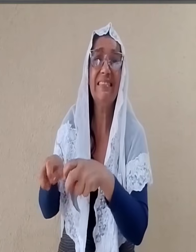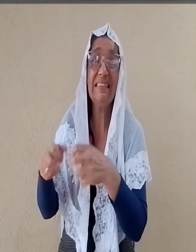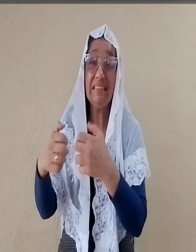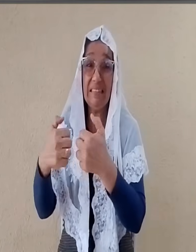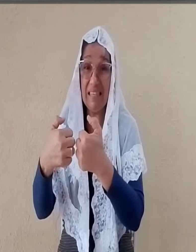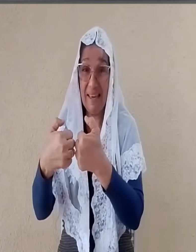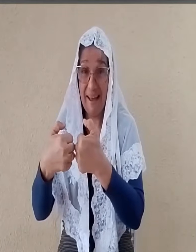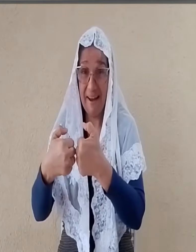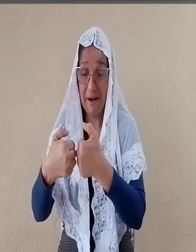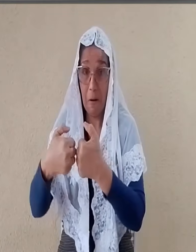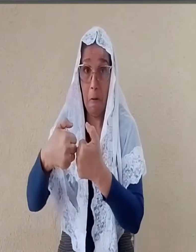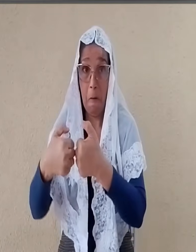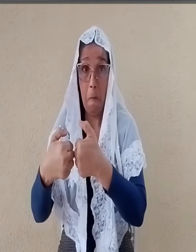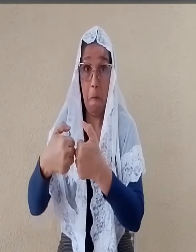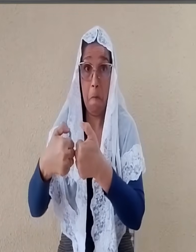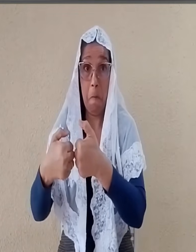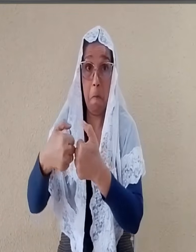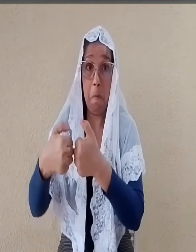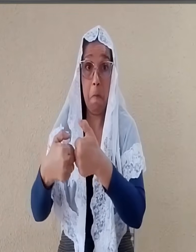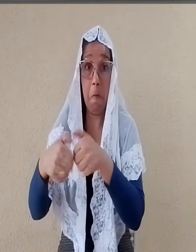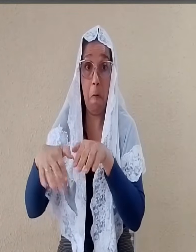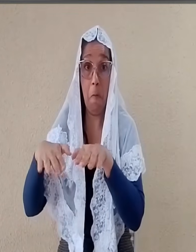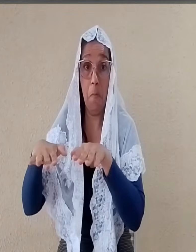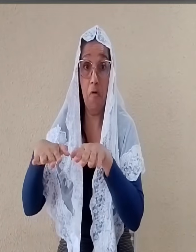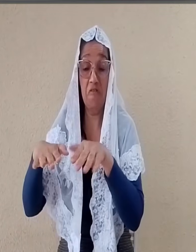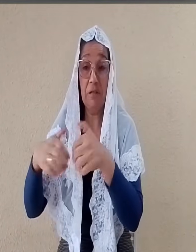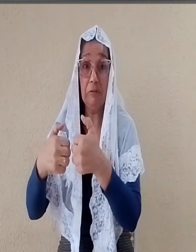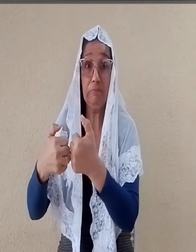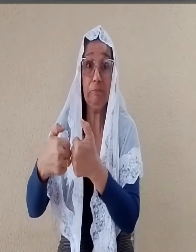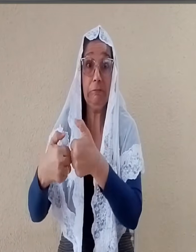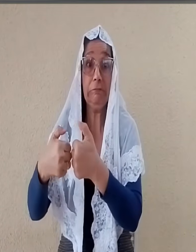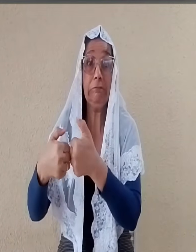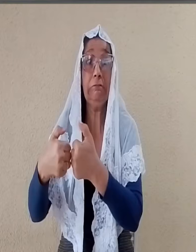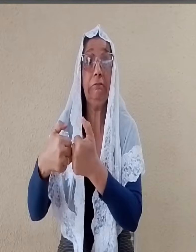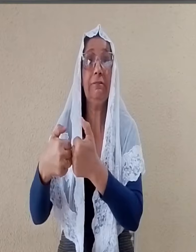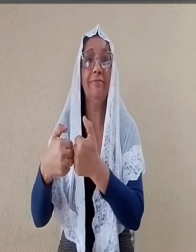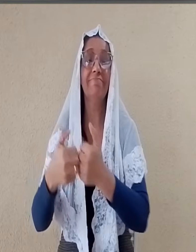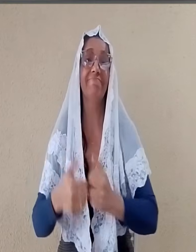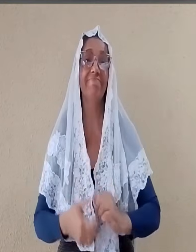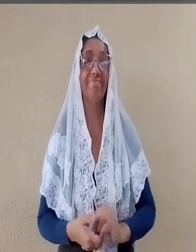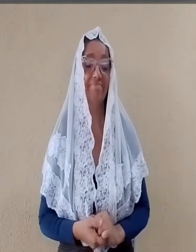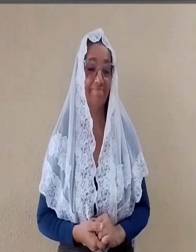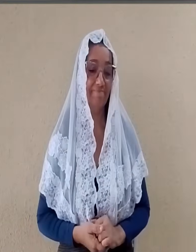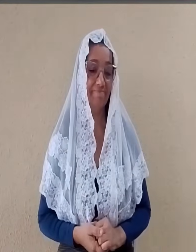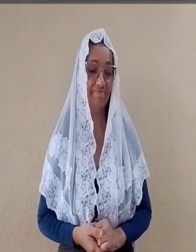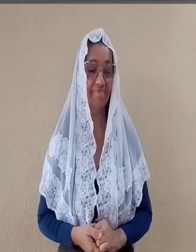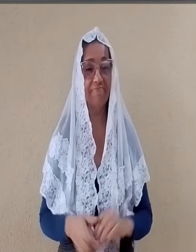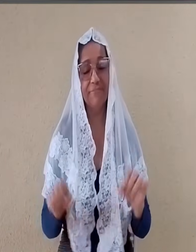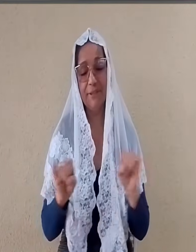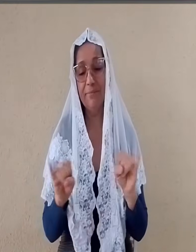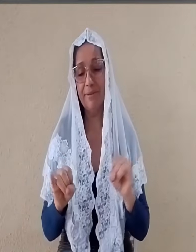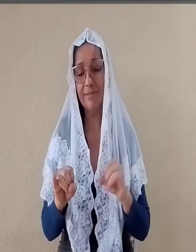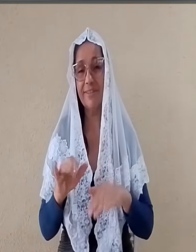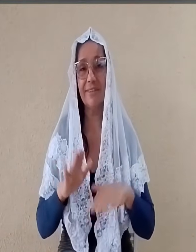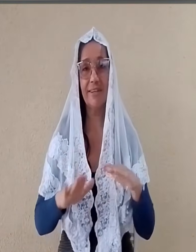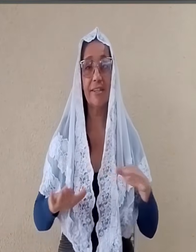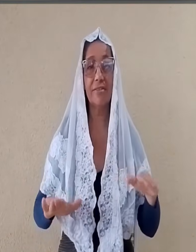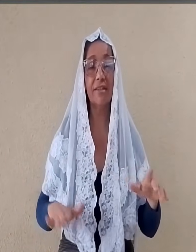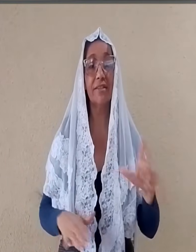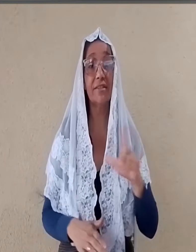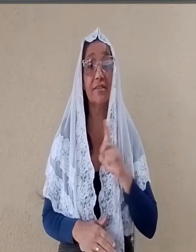ser levada, irmãos, às vezes por uma pessoa que não entende tanta coisa. Bendito é o nome do Senhor. O que o Senhor